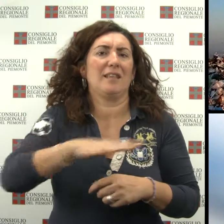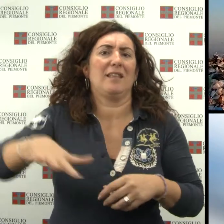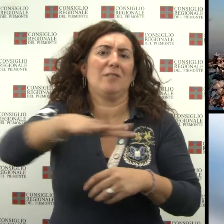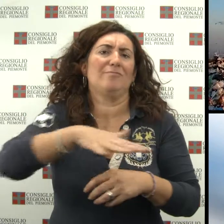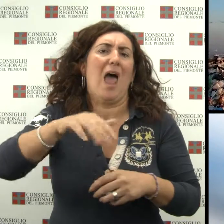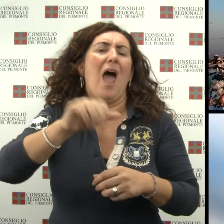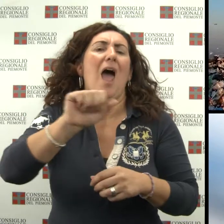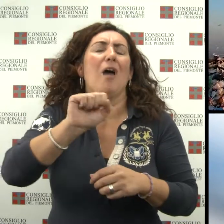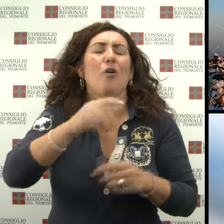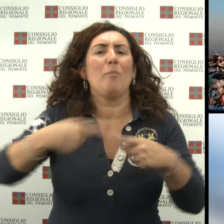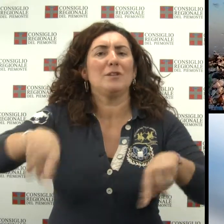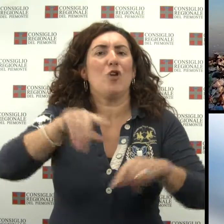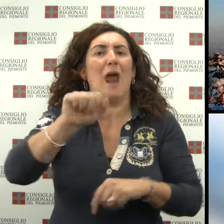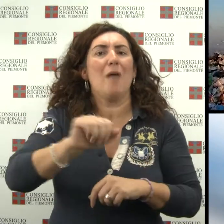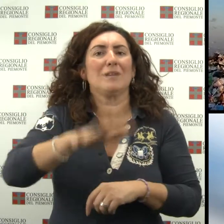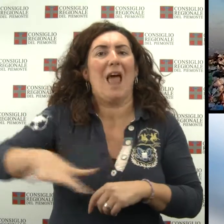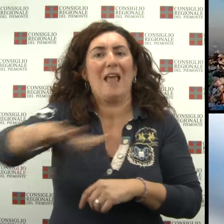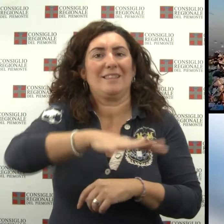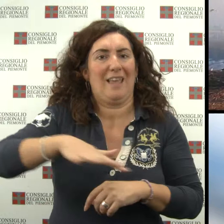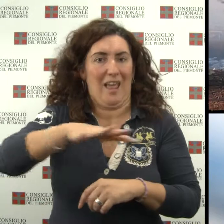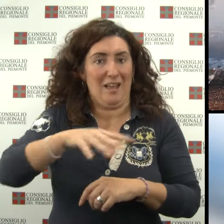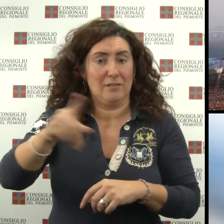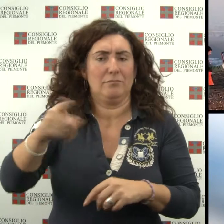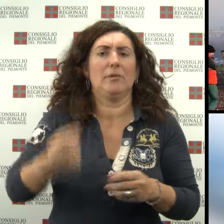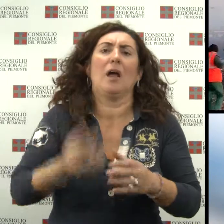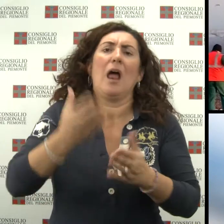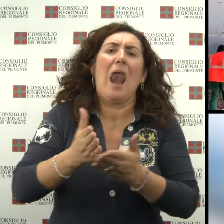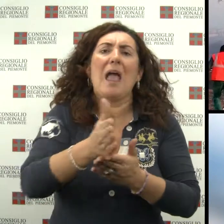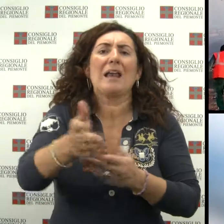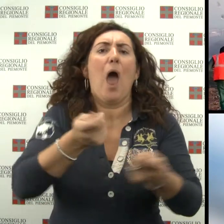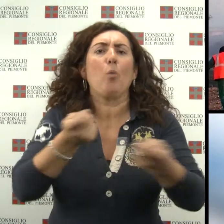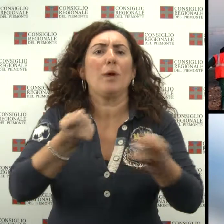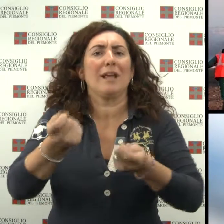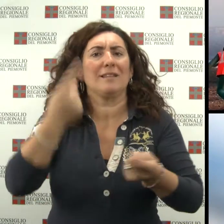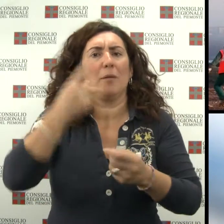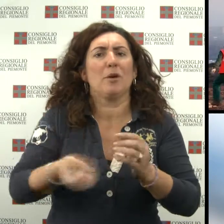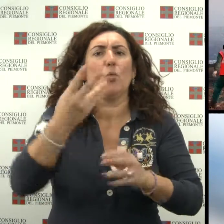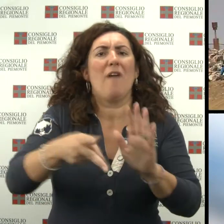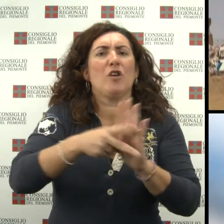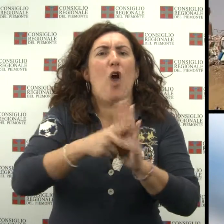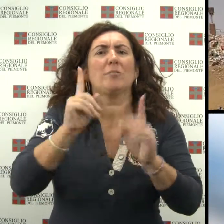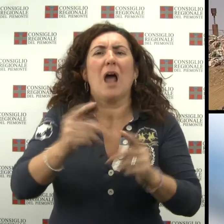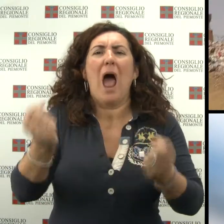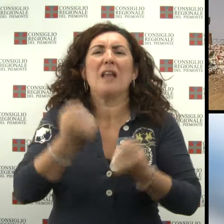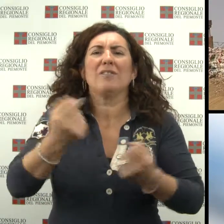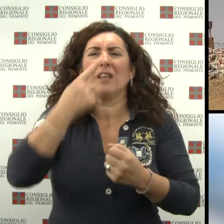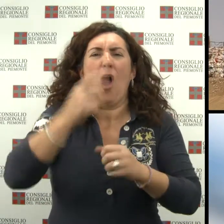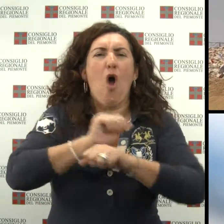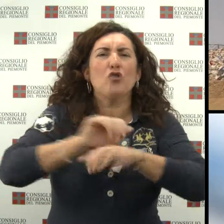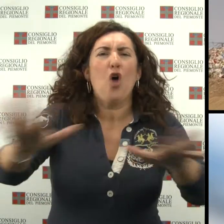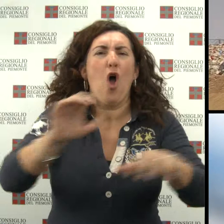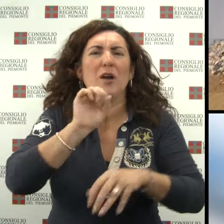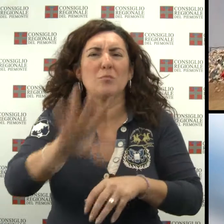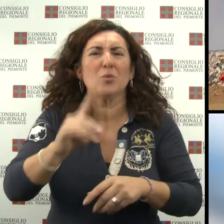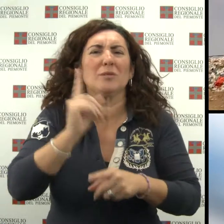impegna la Giunta a emanare linee guida per nuove norme sulle attività che durante il loro esercizio emanano cattivi odori, come quelle legate